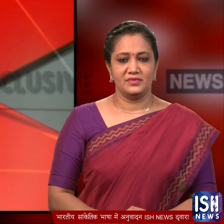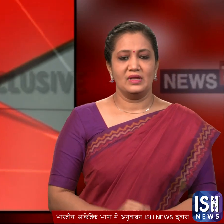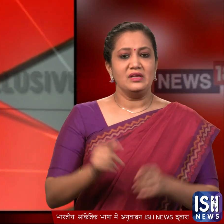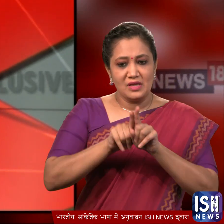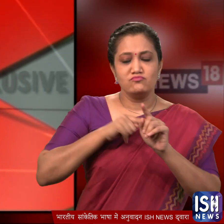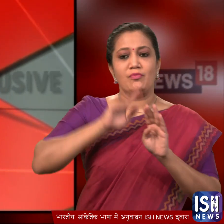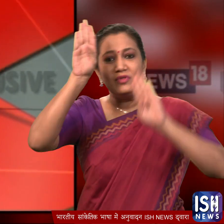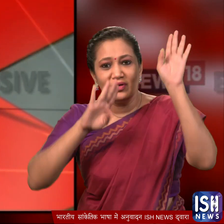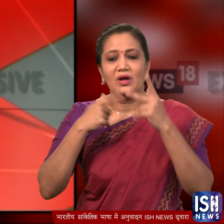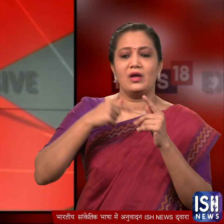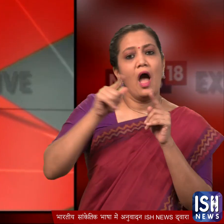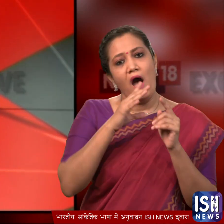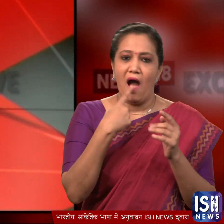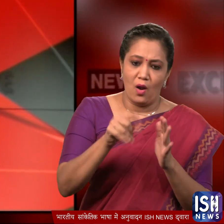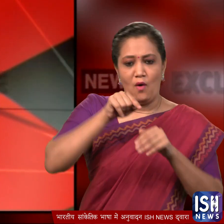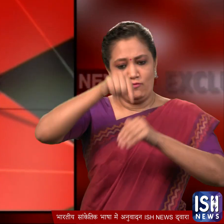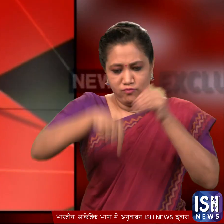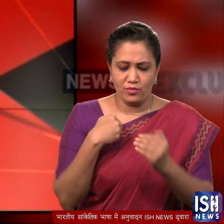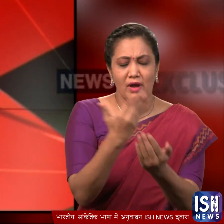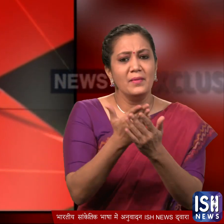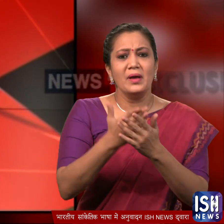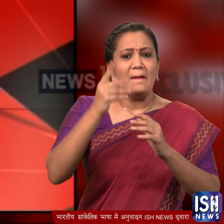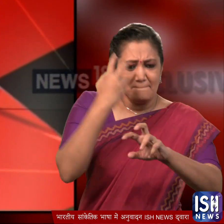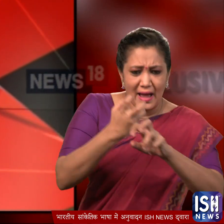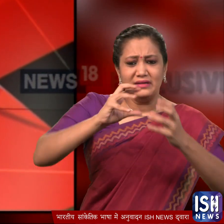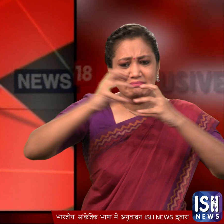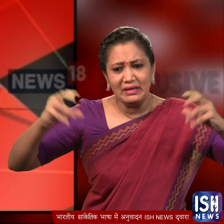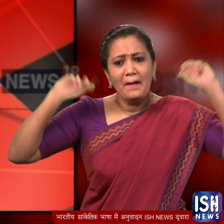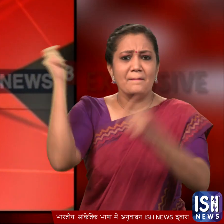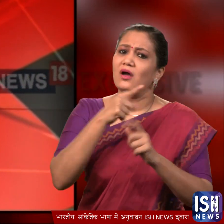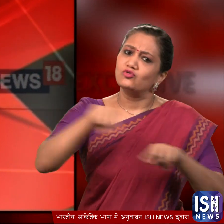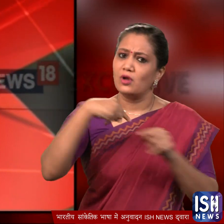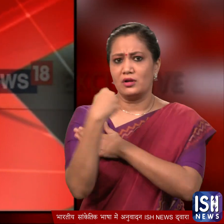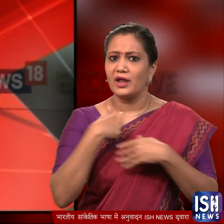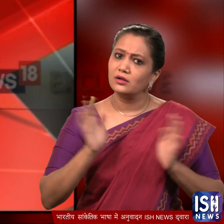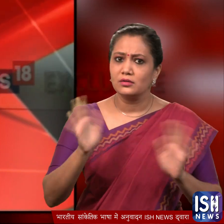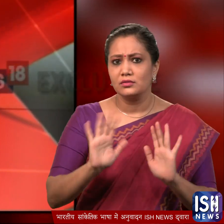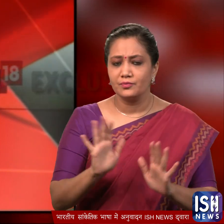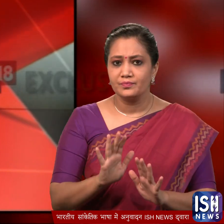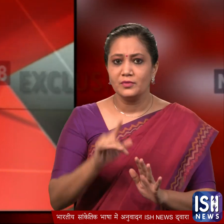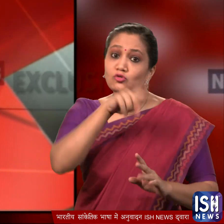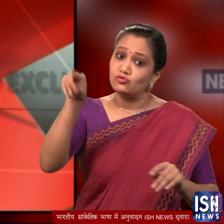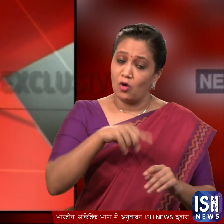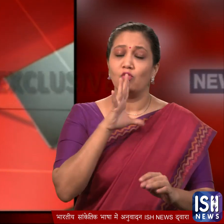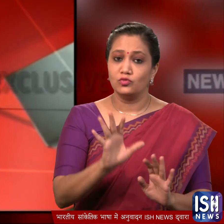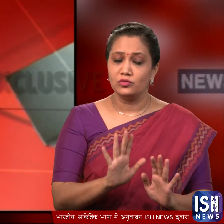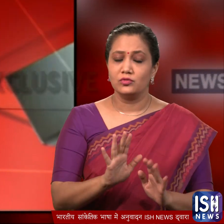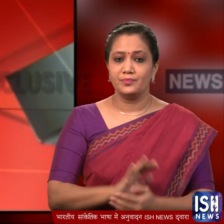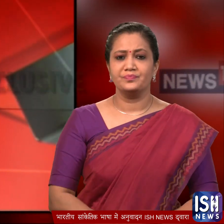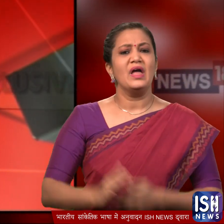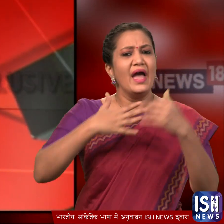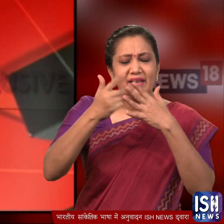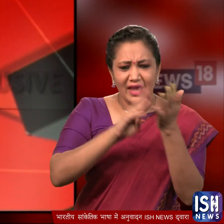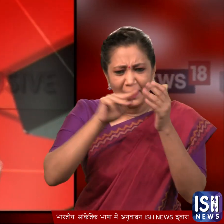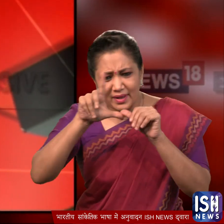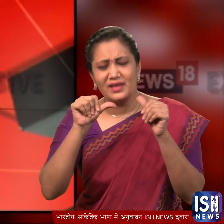लोकतंत्र हमको वोट से चोट करने का अधिकार देता है, लेकिन किसी को ईंट पत्थर से चोट पहुंचाना हमारा अधिकार नहीं, सिर्फ अपराध है। पूर्व सांसद